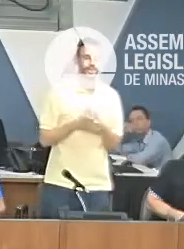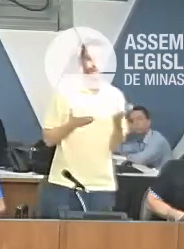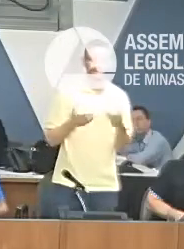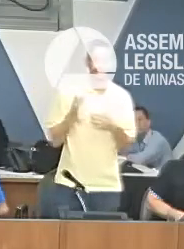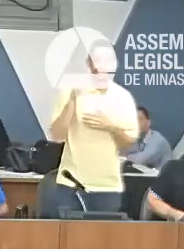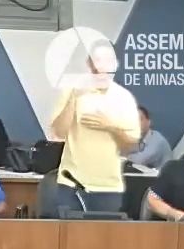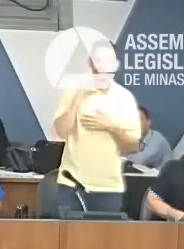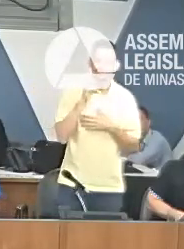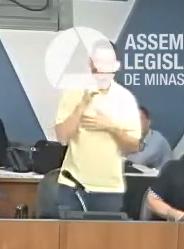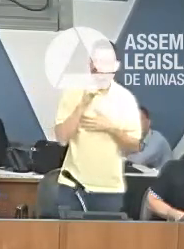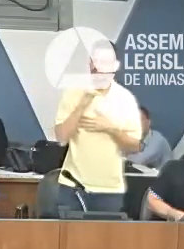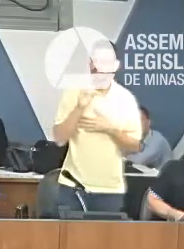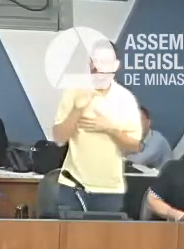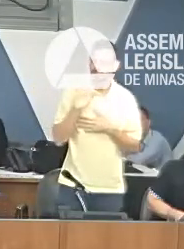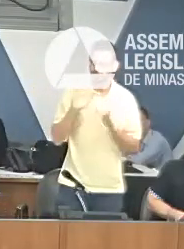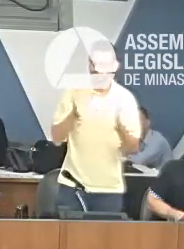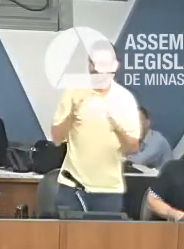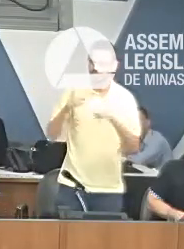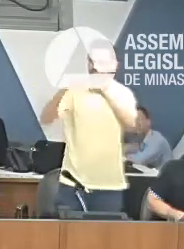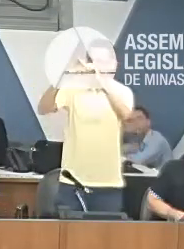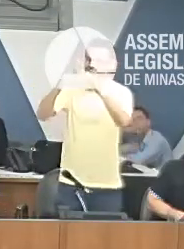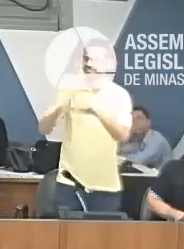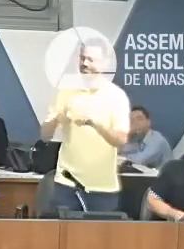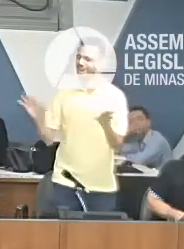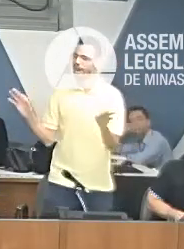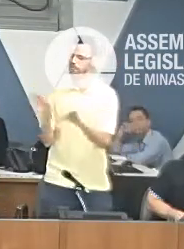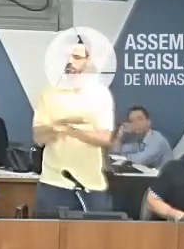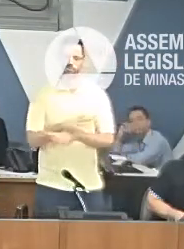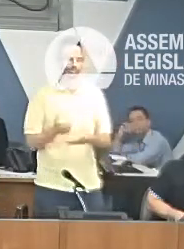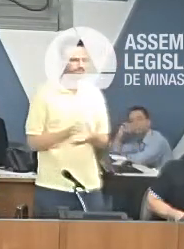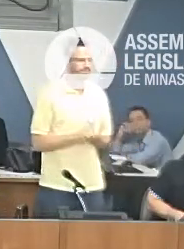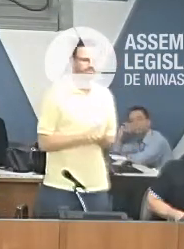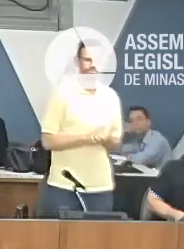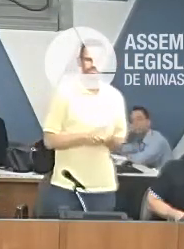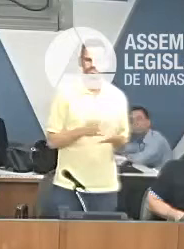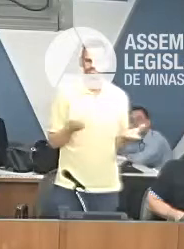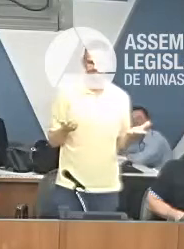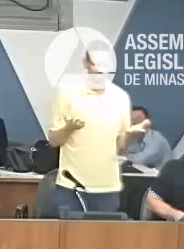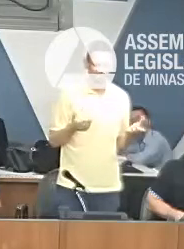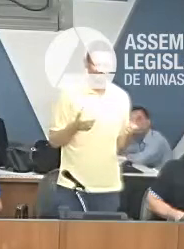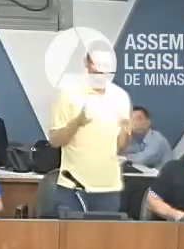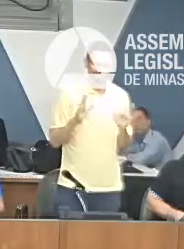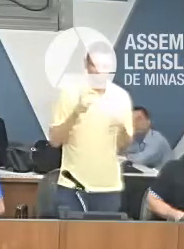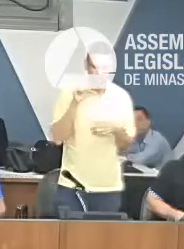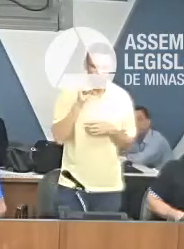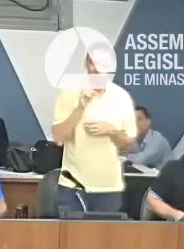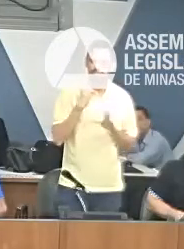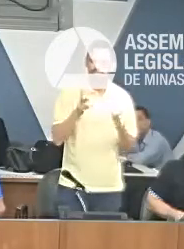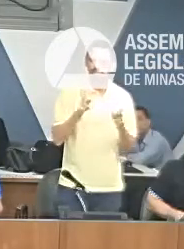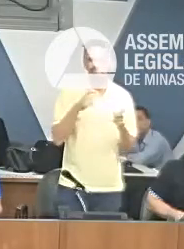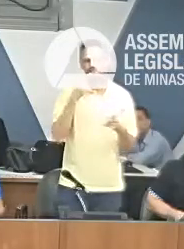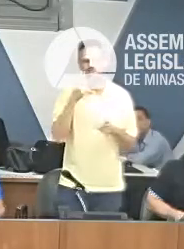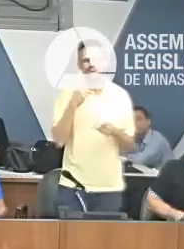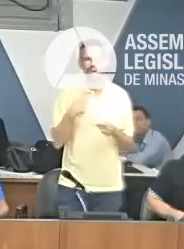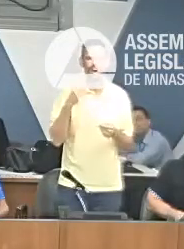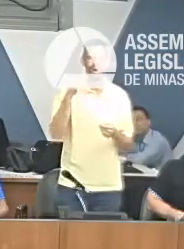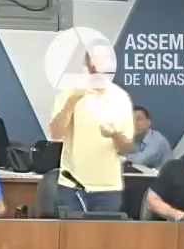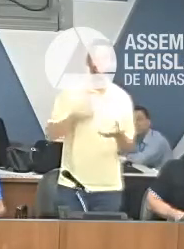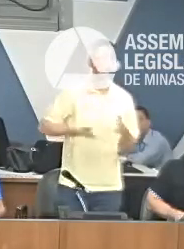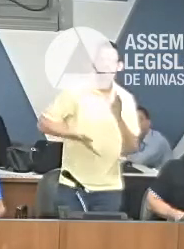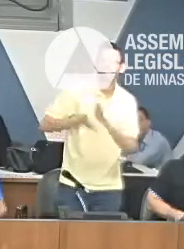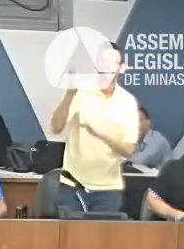futuros eu também queria falar sobre uma outra coisa é que às vezes do sul ele participa de